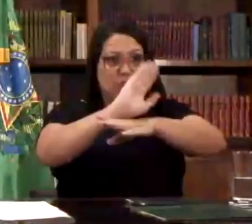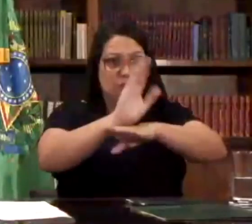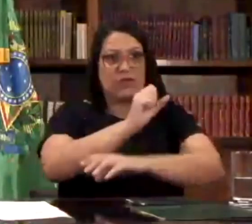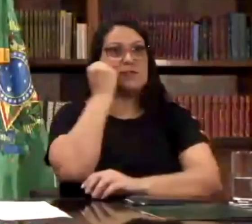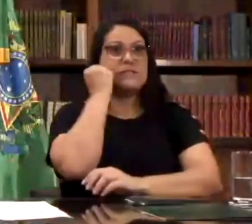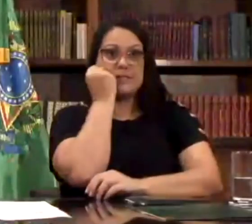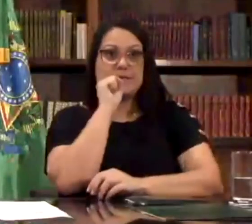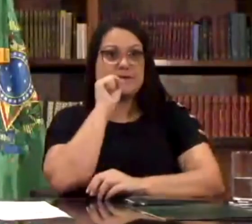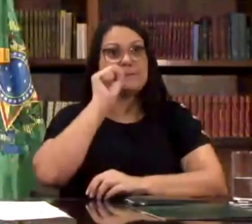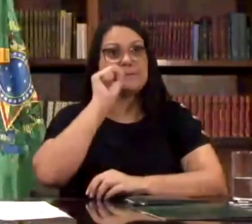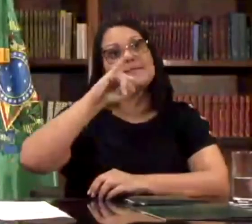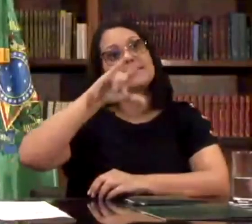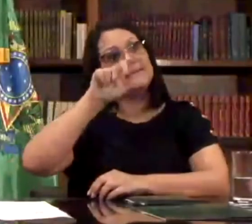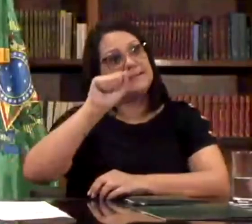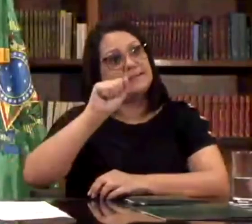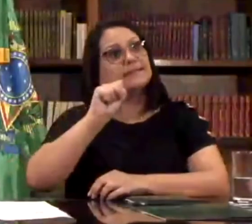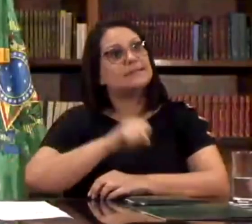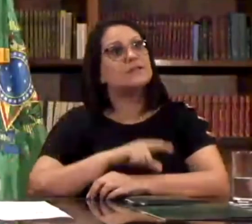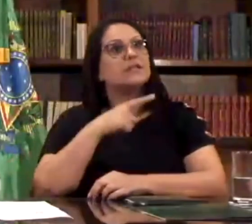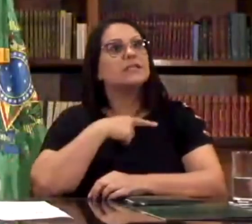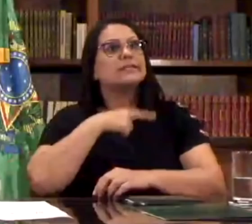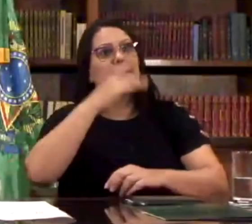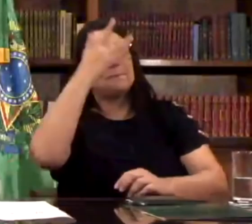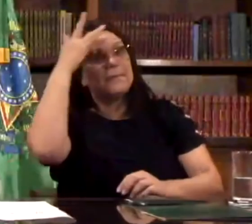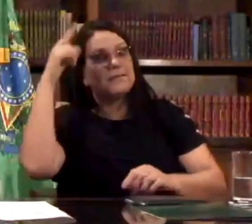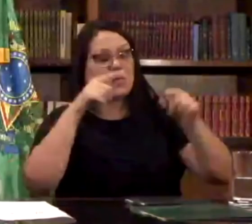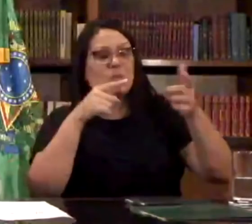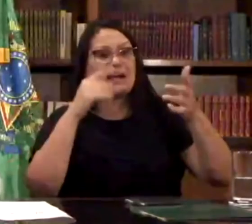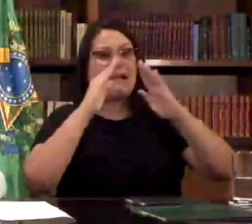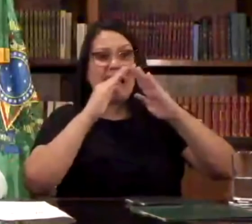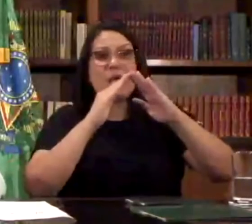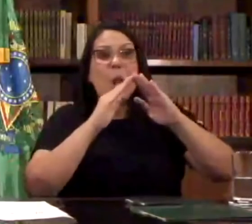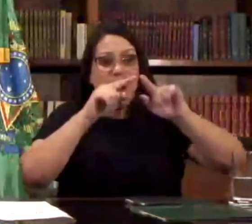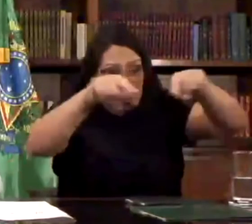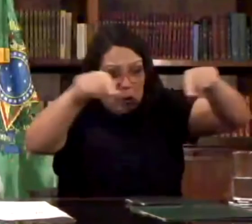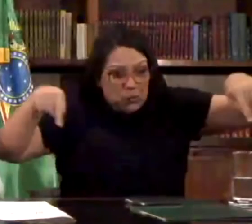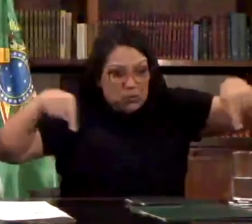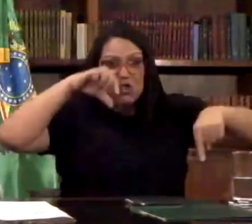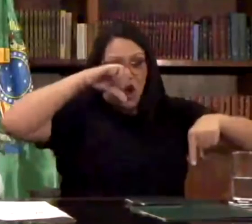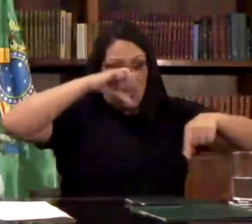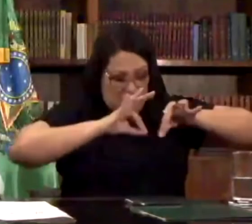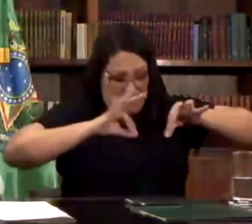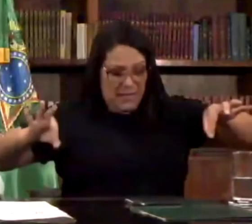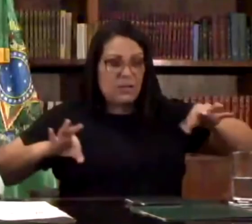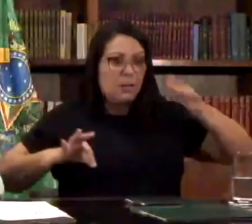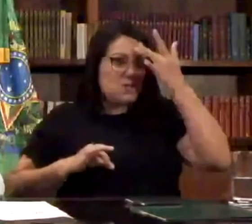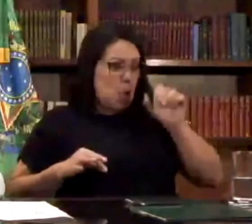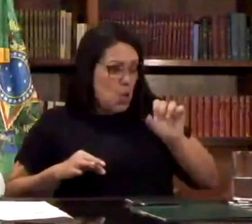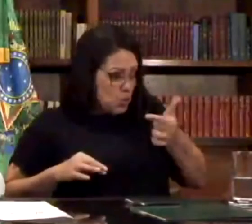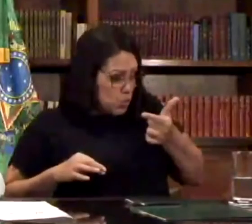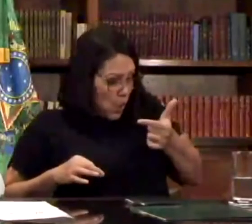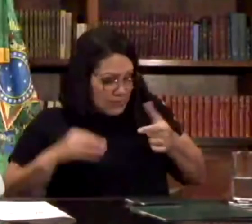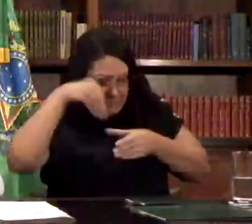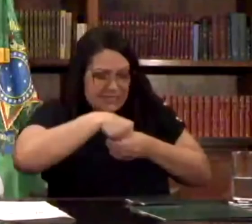Malafaia, um quartinho aí de 9 ou 12 metros, tem 8 pessoas lá dentro. Isso não é isolamento, isso